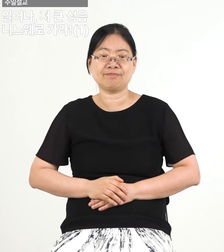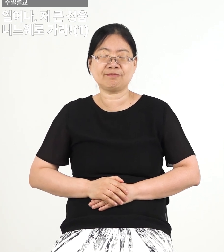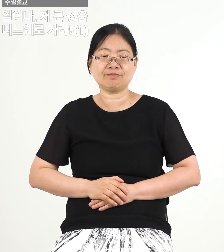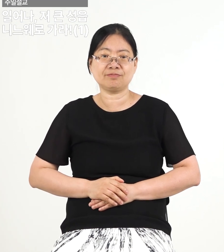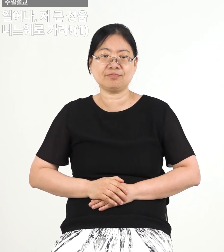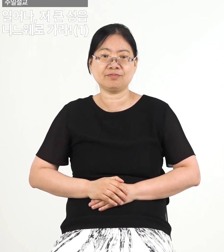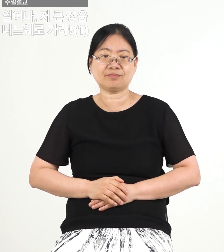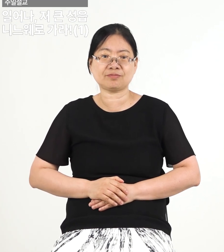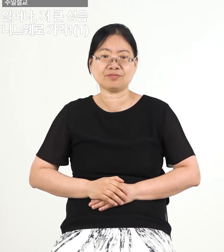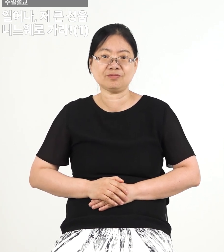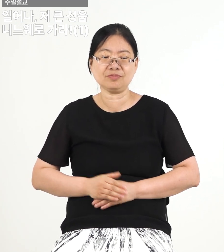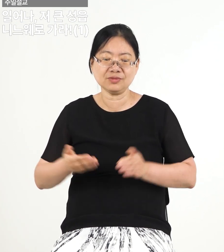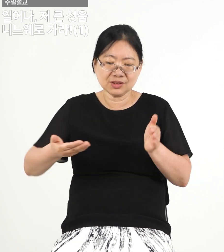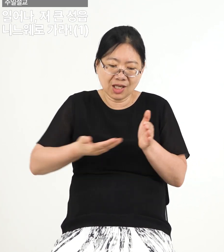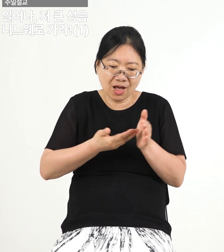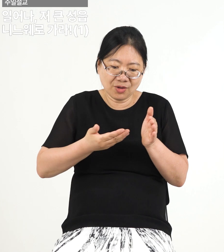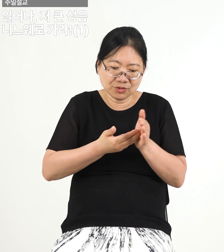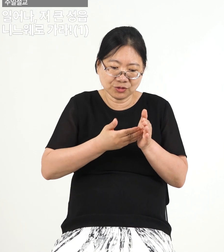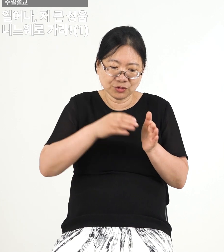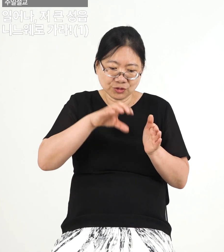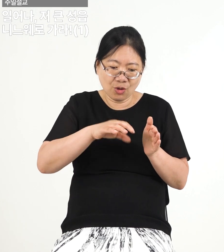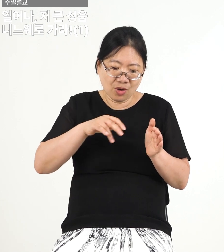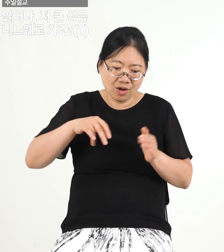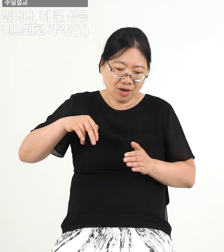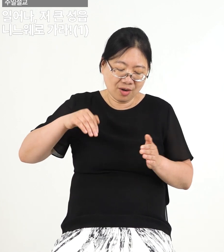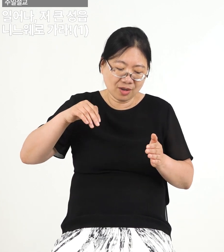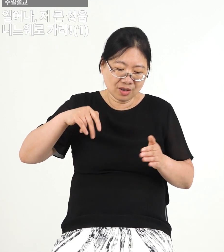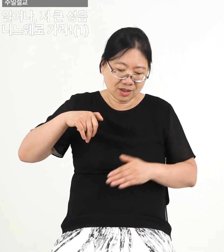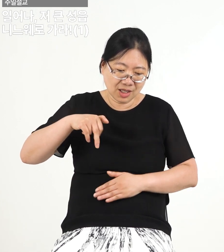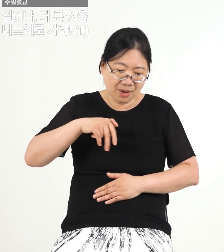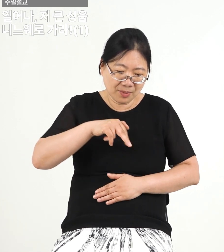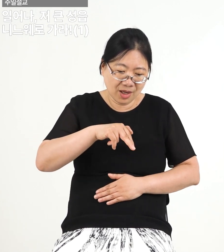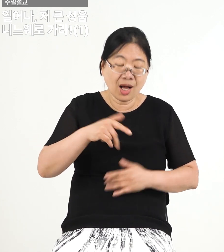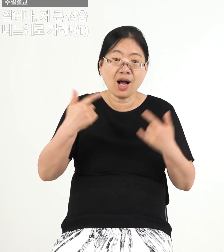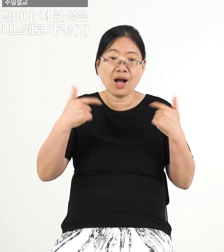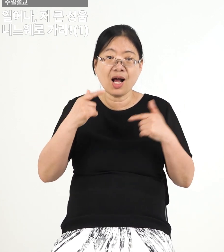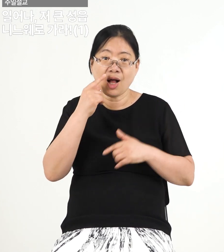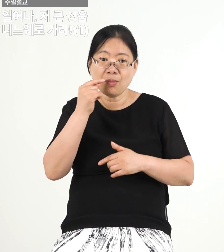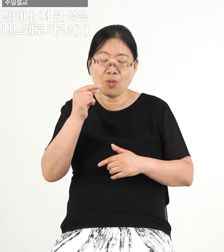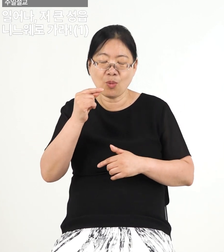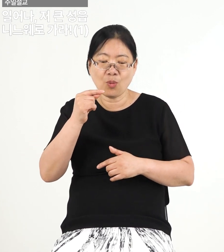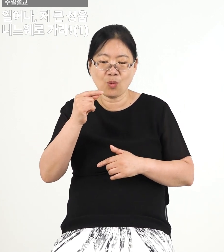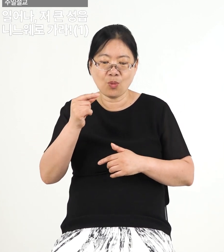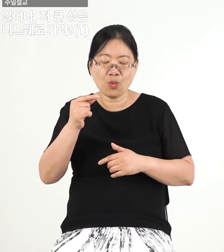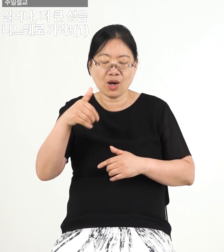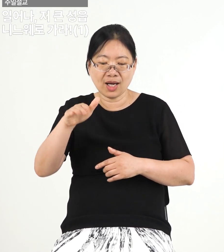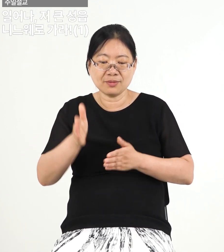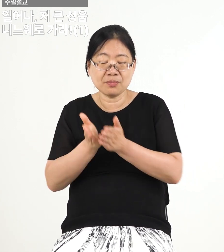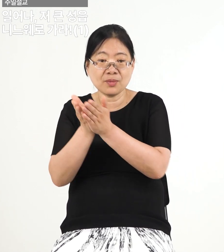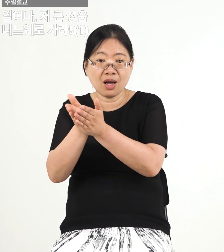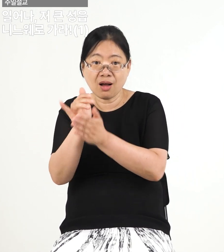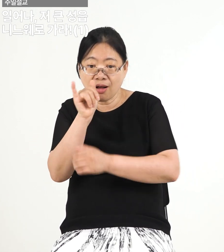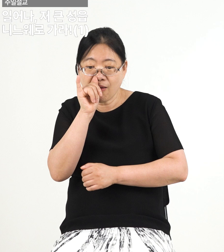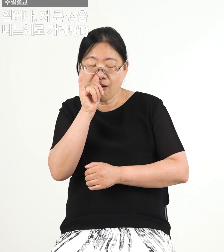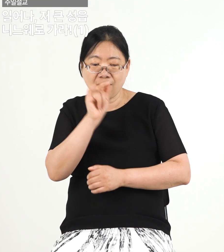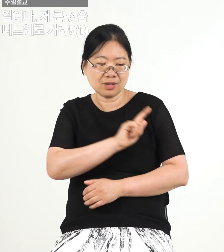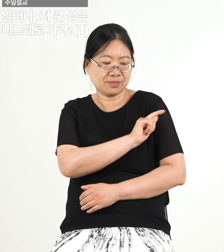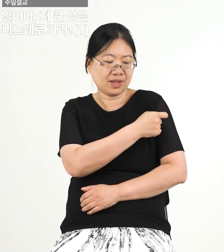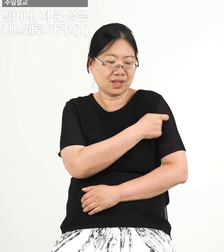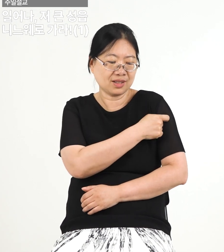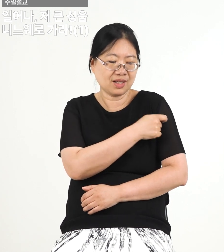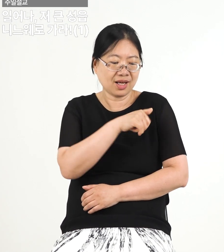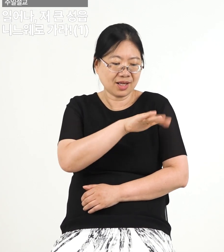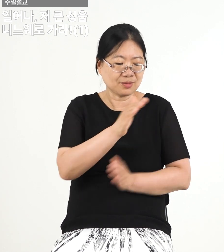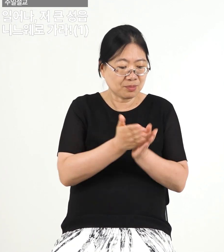그냥 항구에 가면 언제나 요즘처럼 일본으로 가는 배가 있다든지 스페인으로 가는